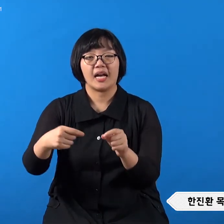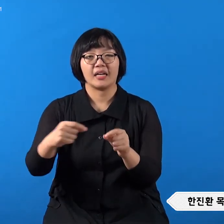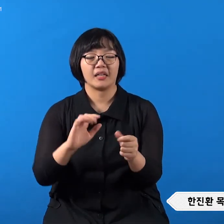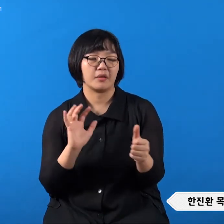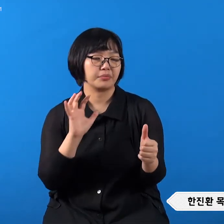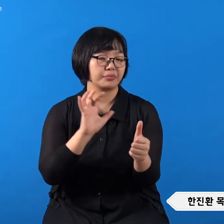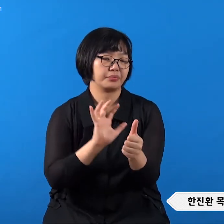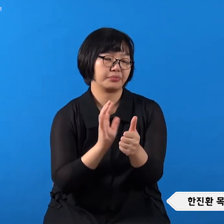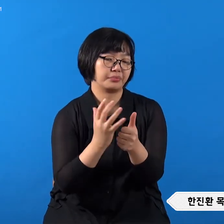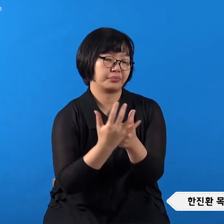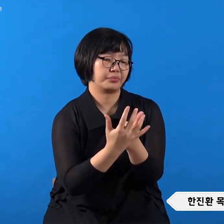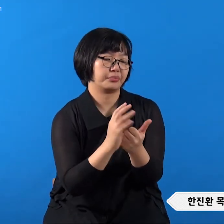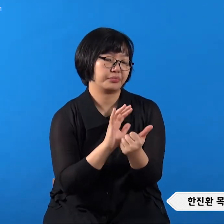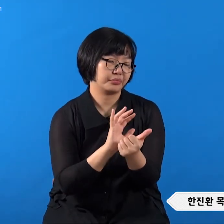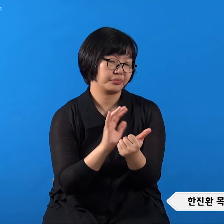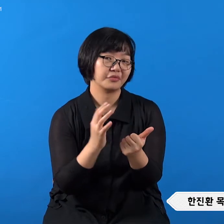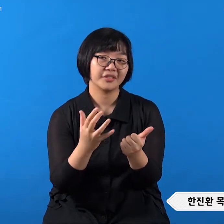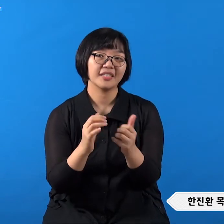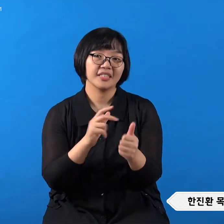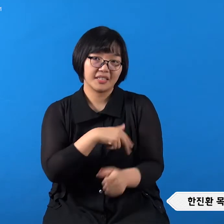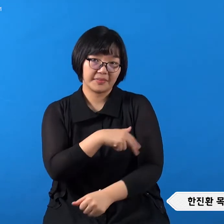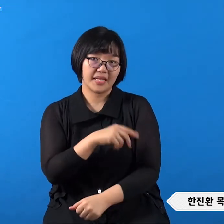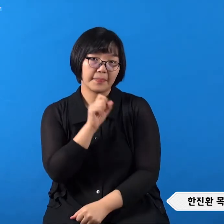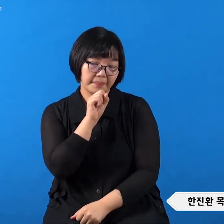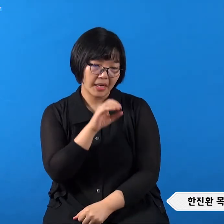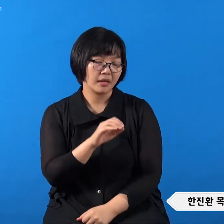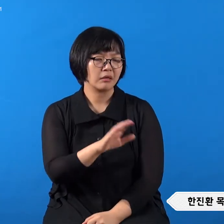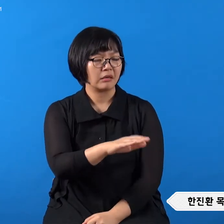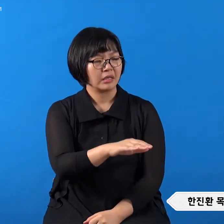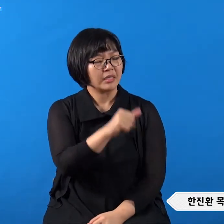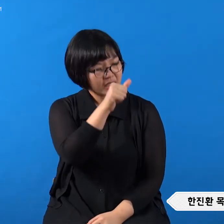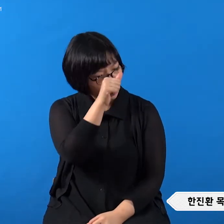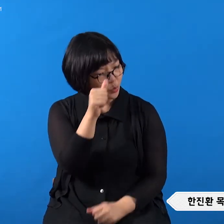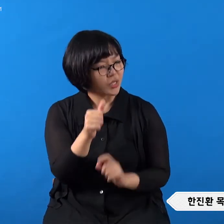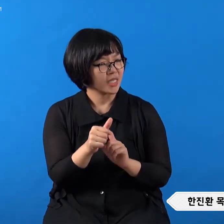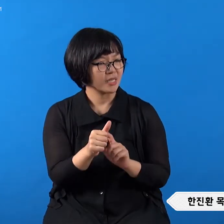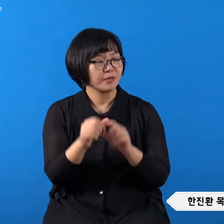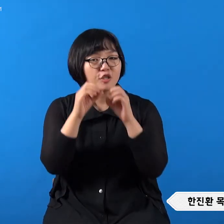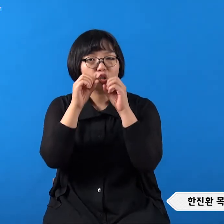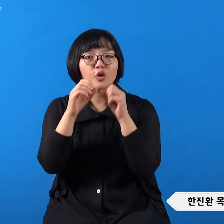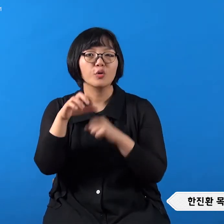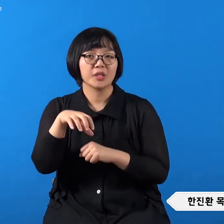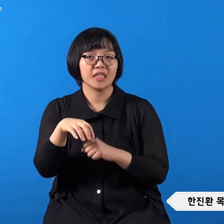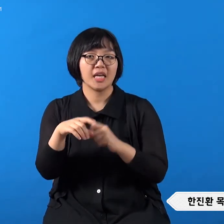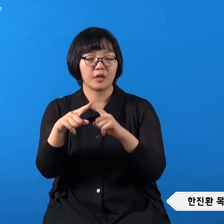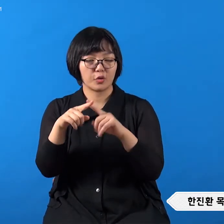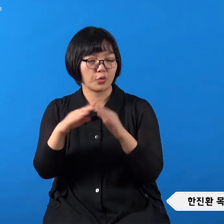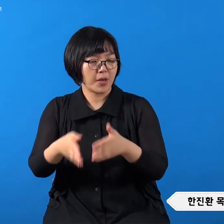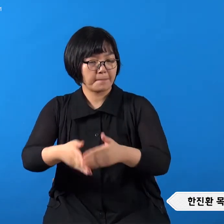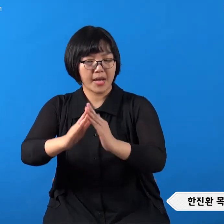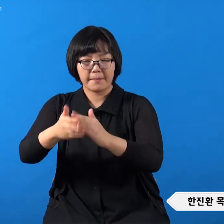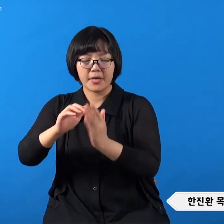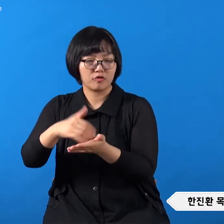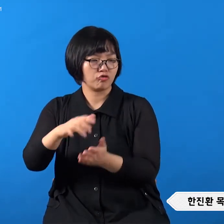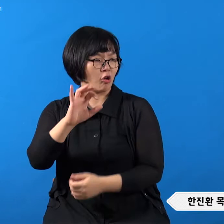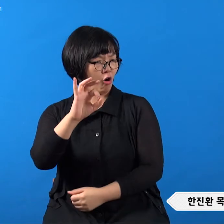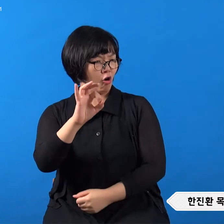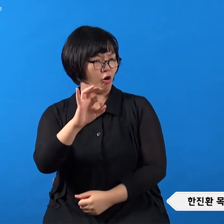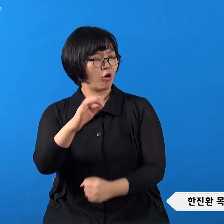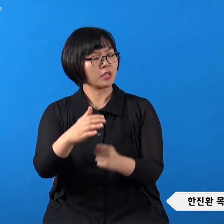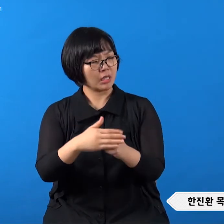장로님은 선교지에 교회를 예배당을 10개나 건축했지 않습니까? 하늘에 가면 상급이 많을